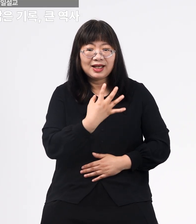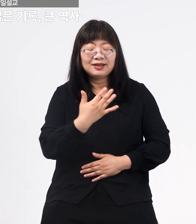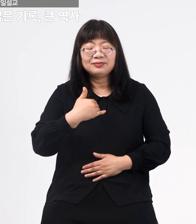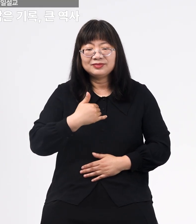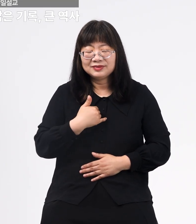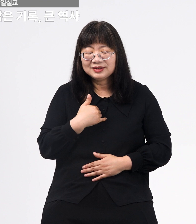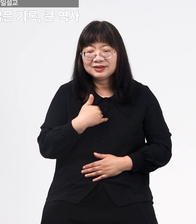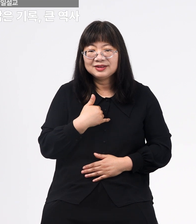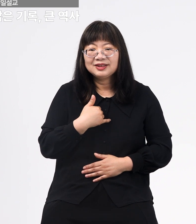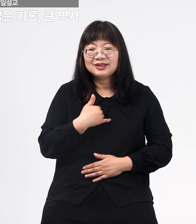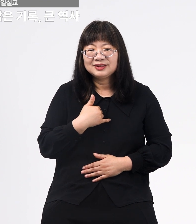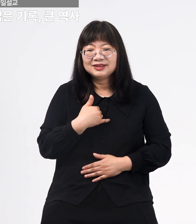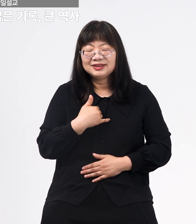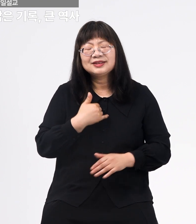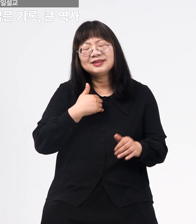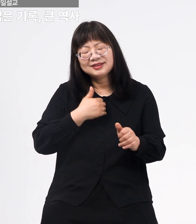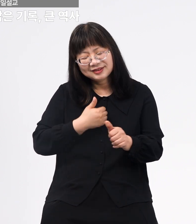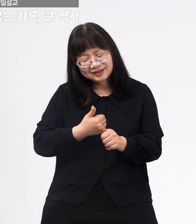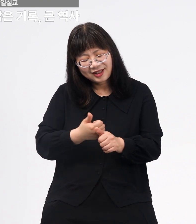오직 나는